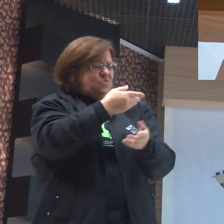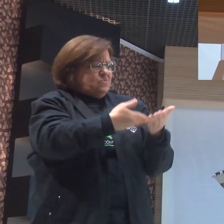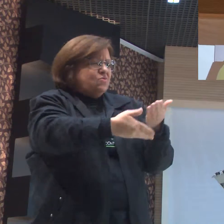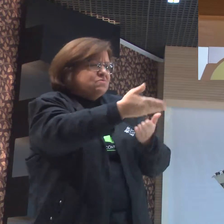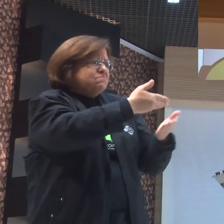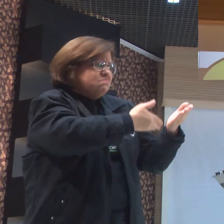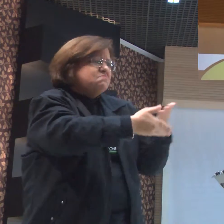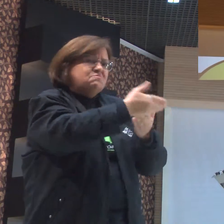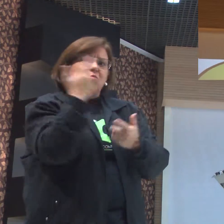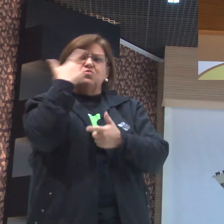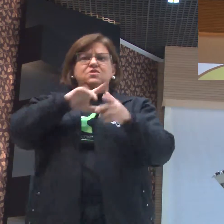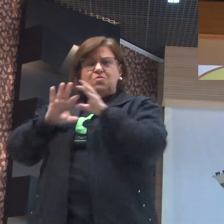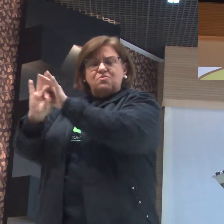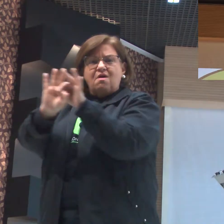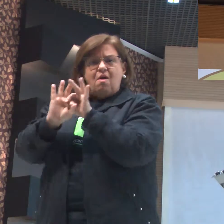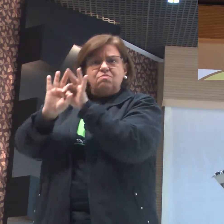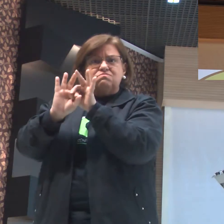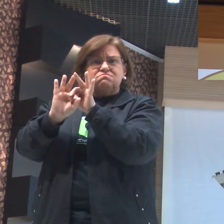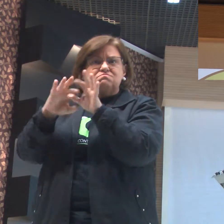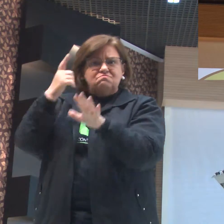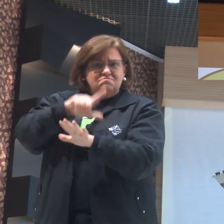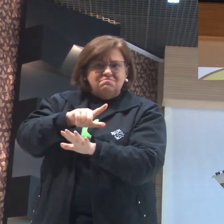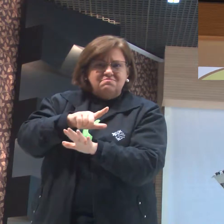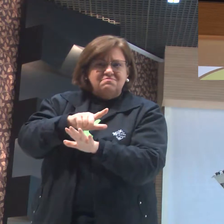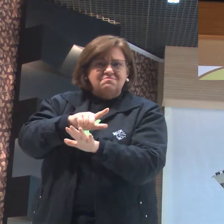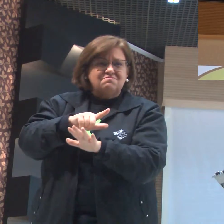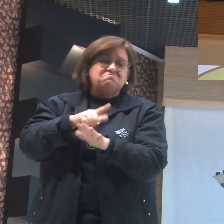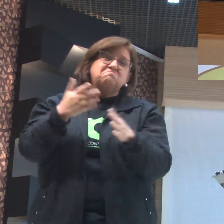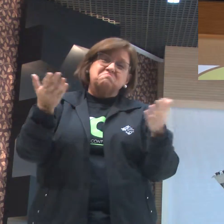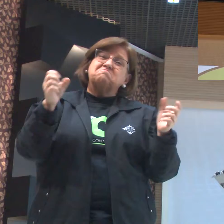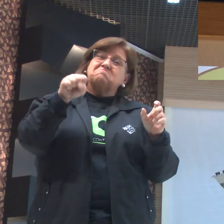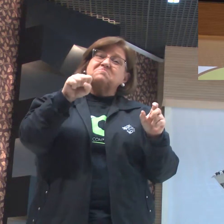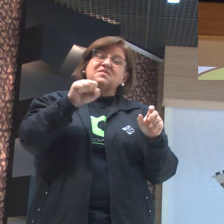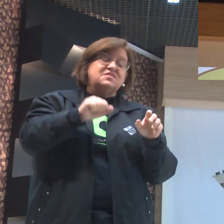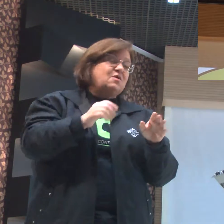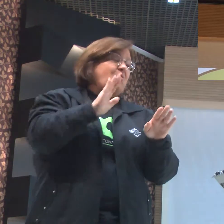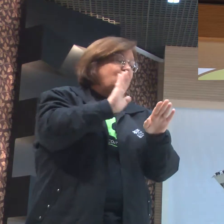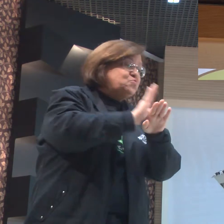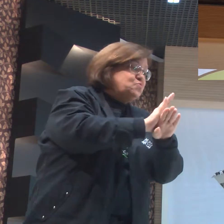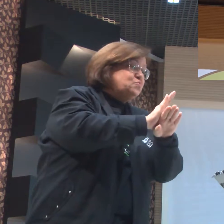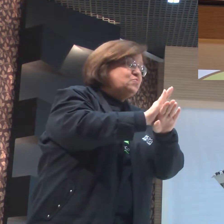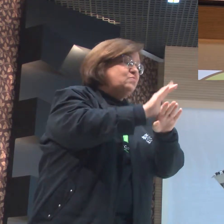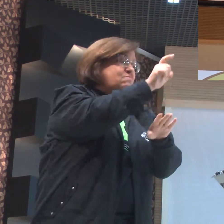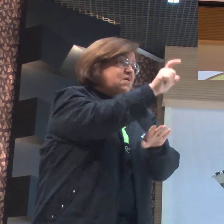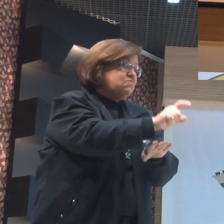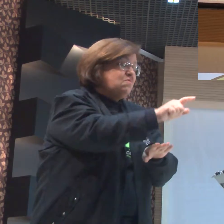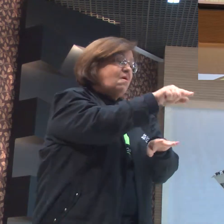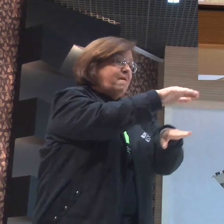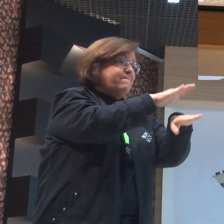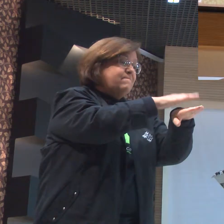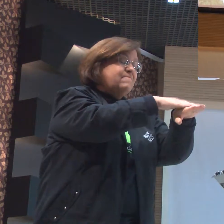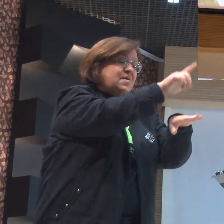Sabe, eu acho que volta a resposta lá, né? Do nosso irmão do Gadareno, né? Então, ok, mas algo mais? Alguém quer